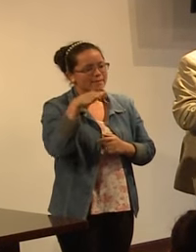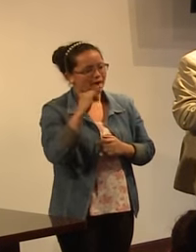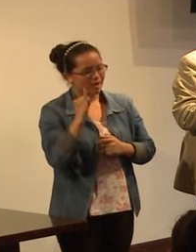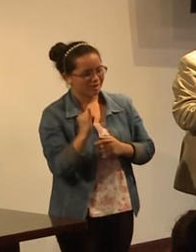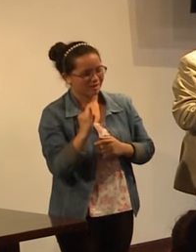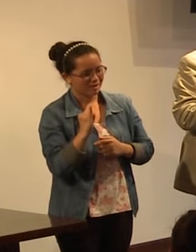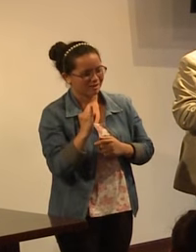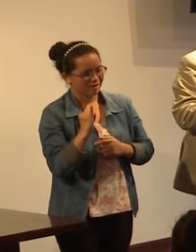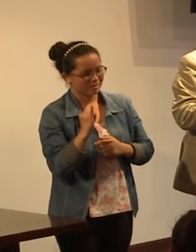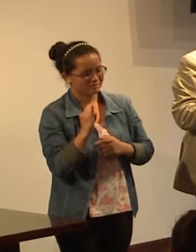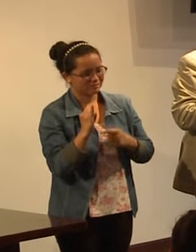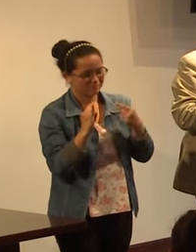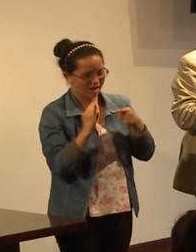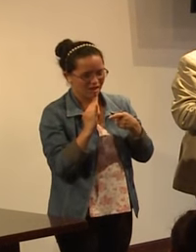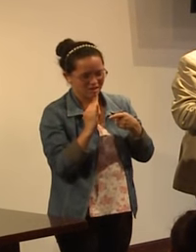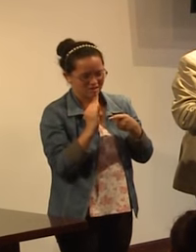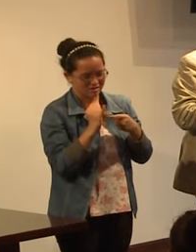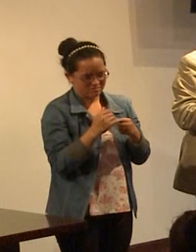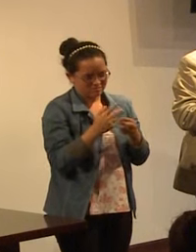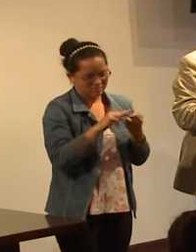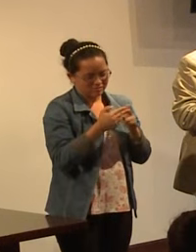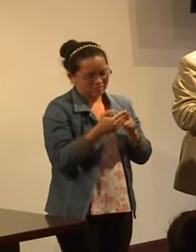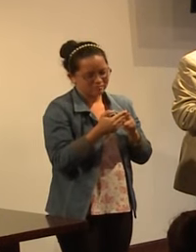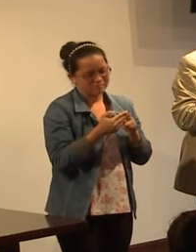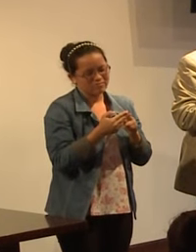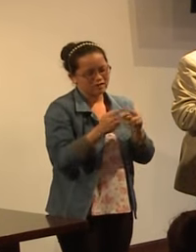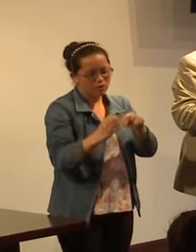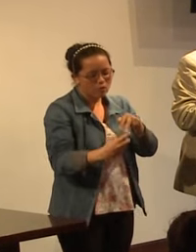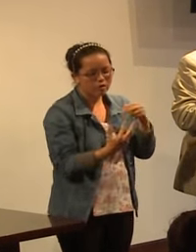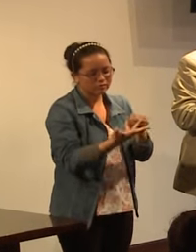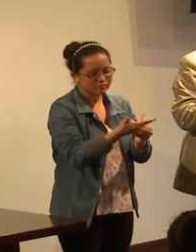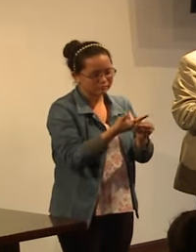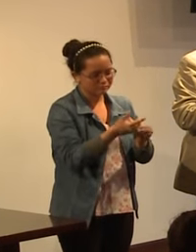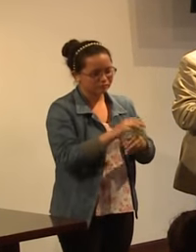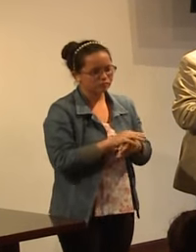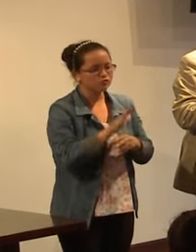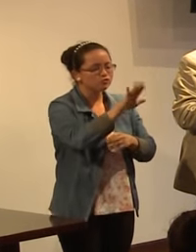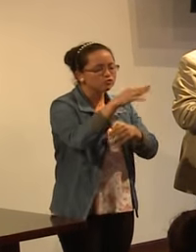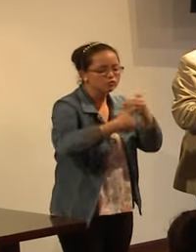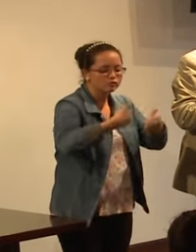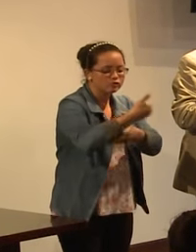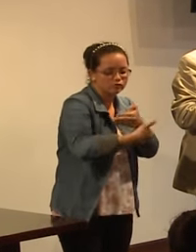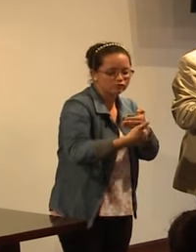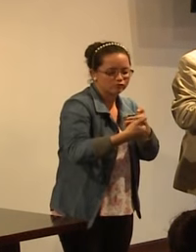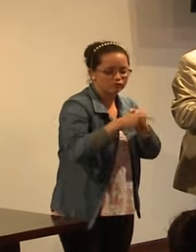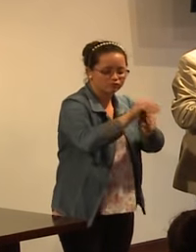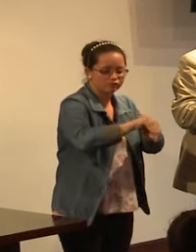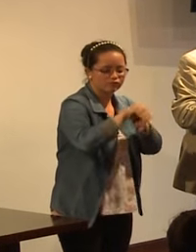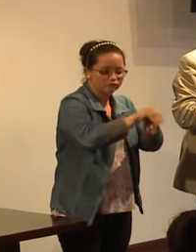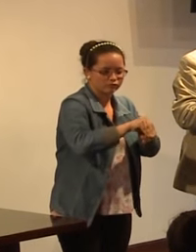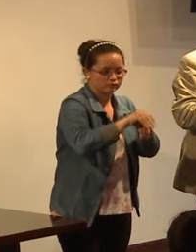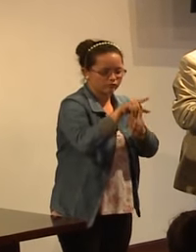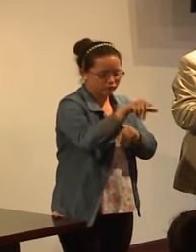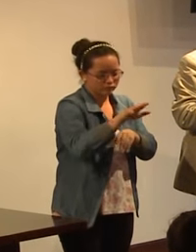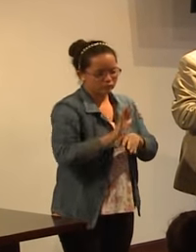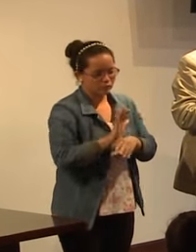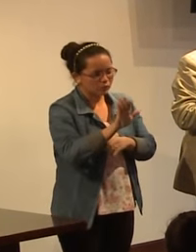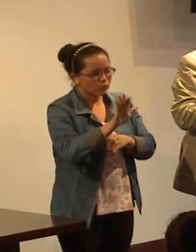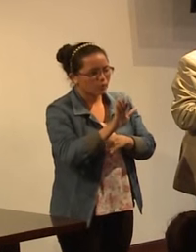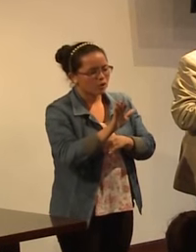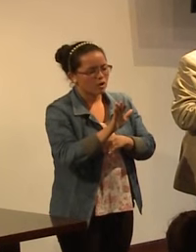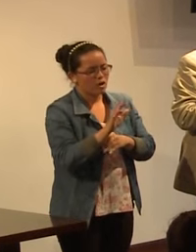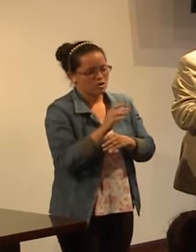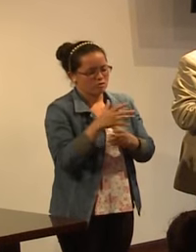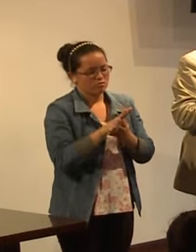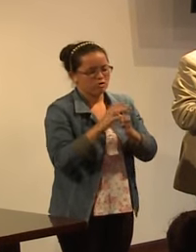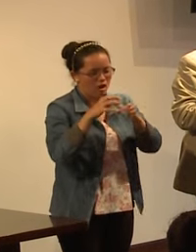relacionados en el tema de educación y arte, y adicionalmente en su proceso formativo ven 4 clases en la